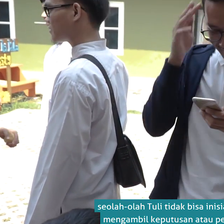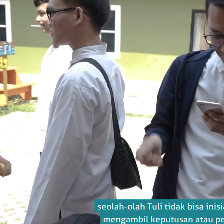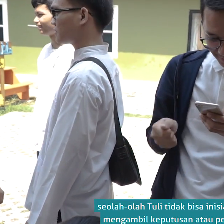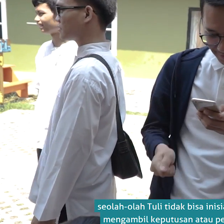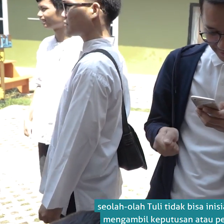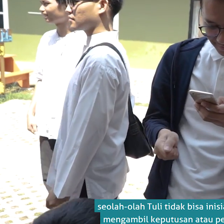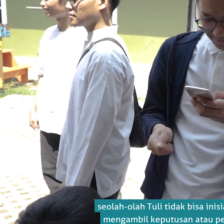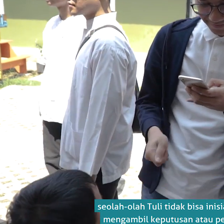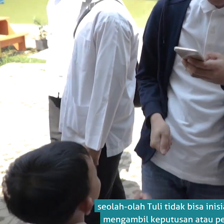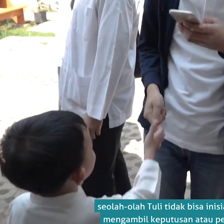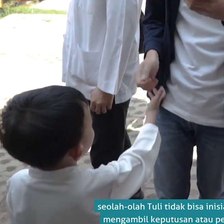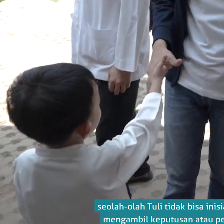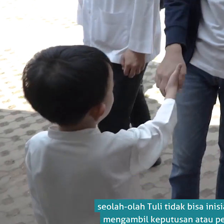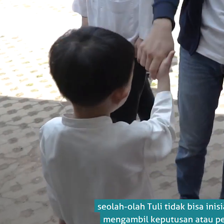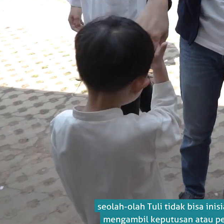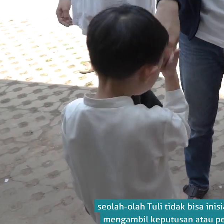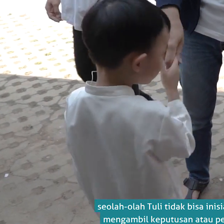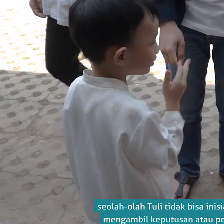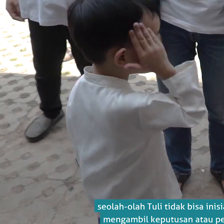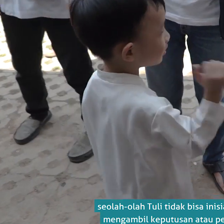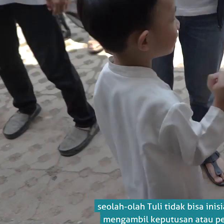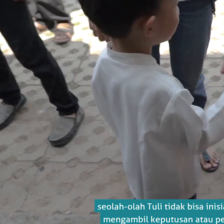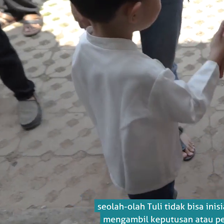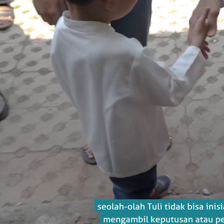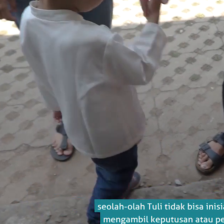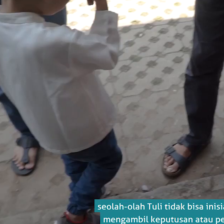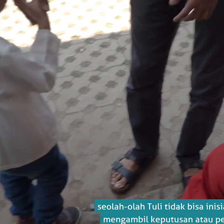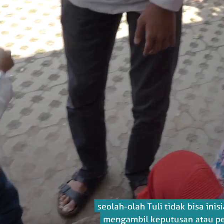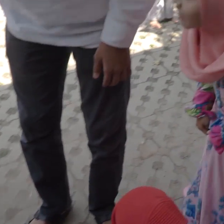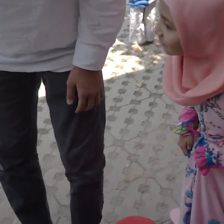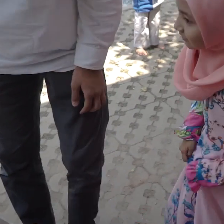Seolah-olah tuli tidak bisa inisiatif dalam mengambil keputusan atau pekerjaan.